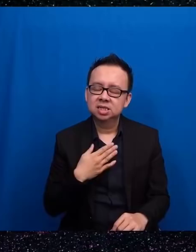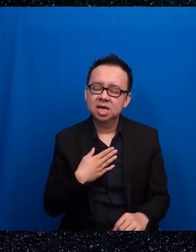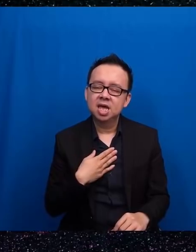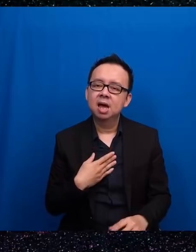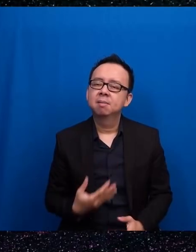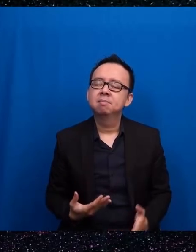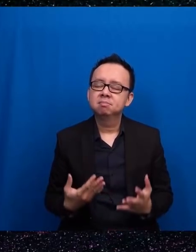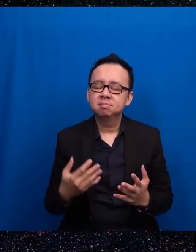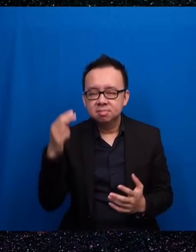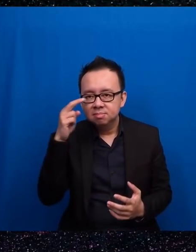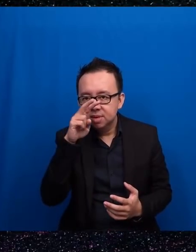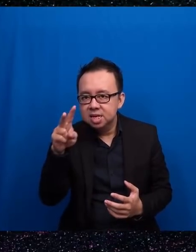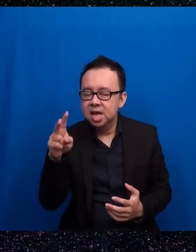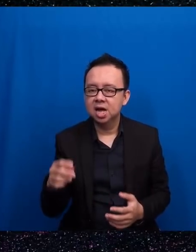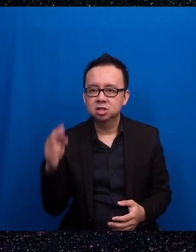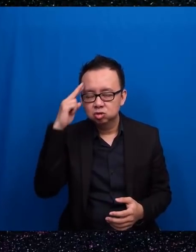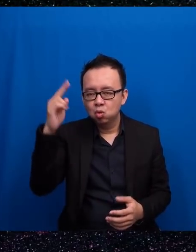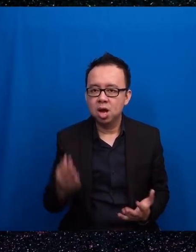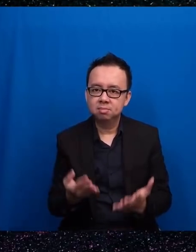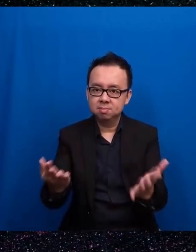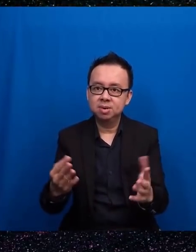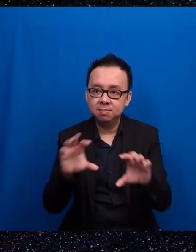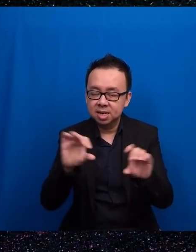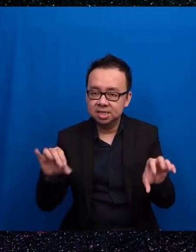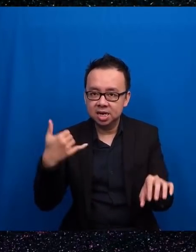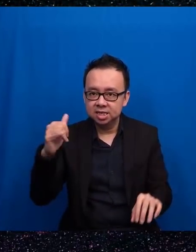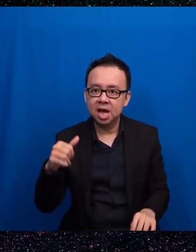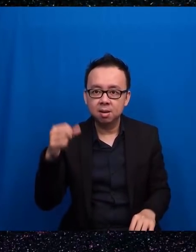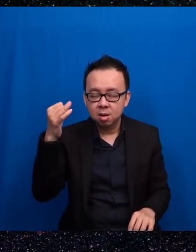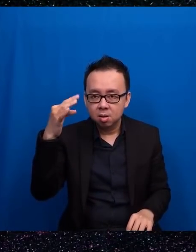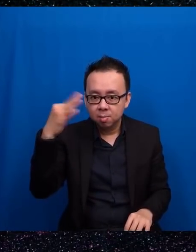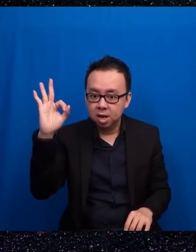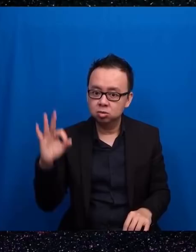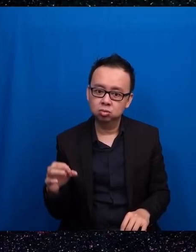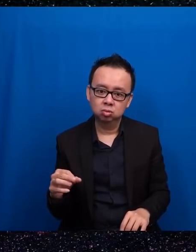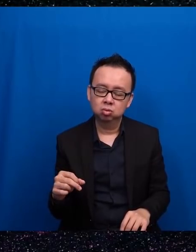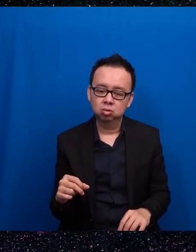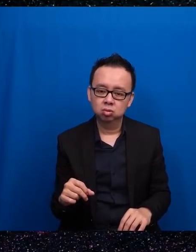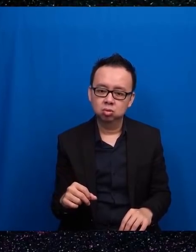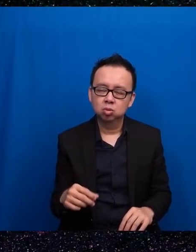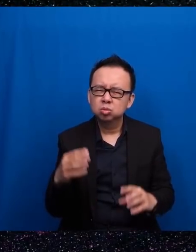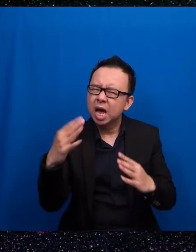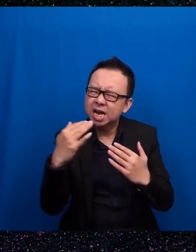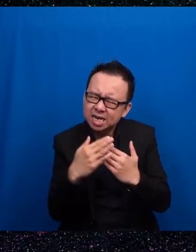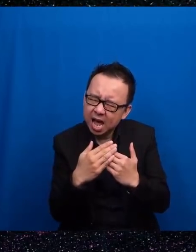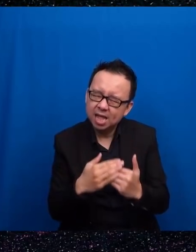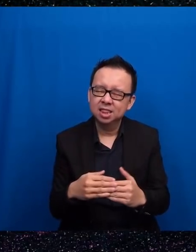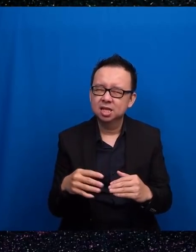Tuhan pekerjaan yang baru, malah justru lebih bagus lagi dalam waktu dekat ini, sangat dekat sebelum semua ini